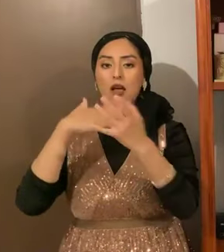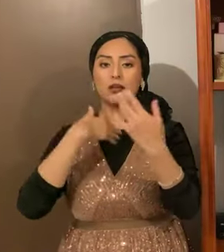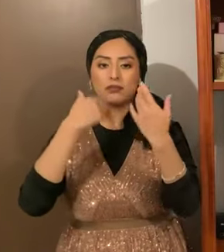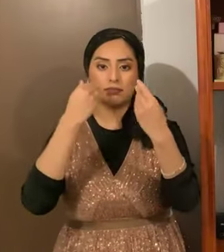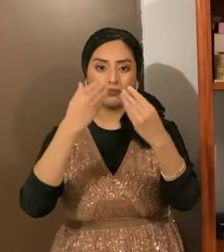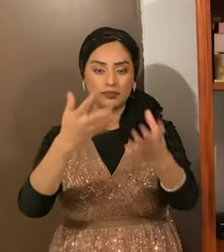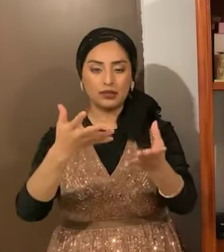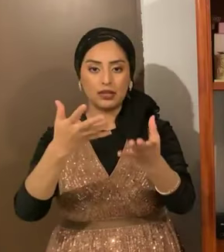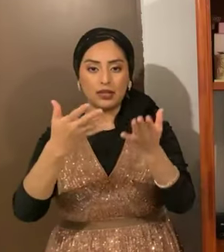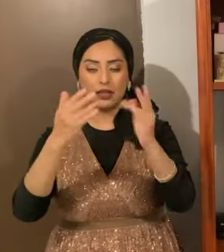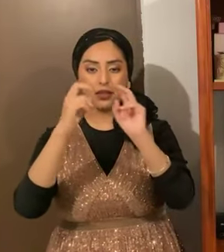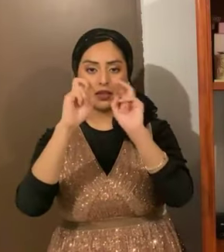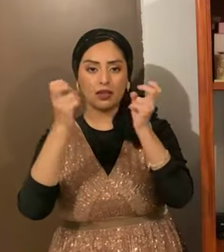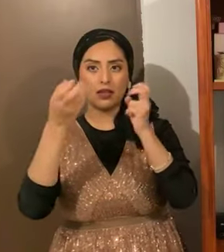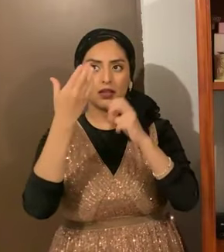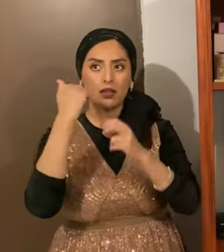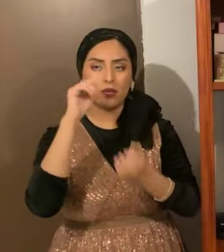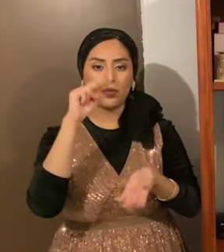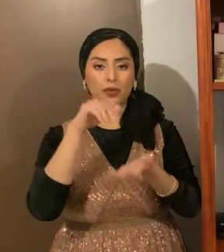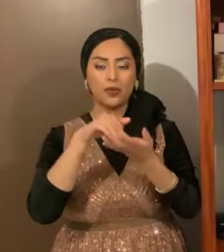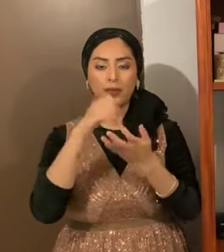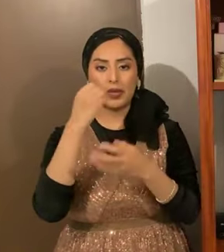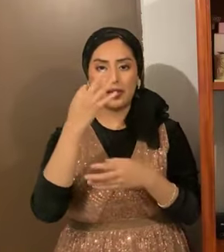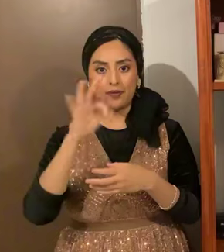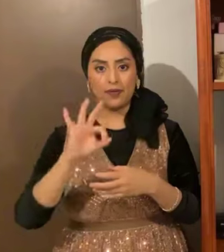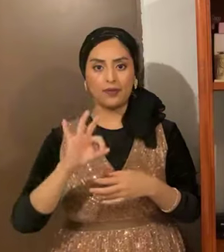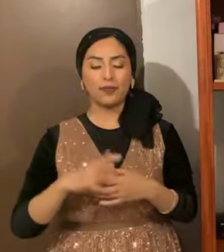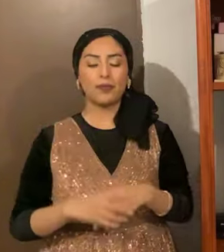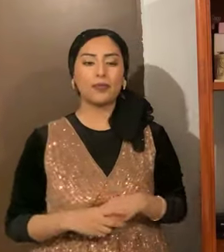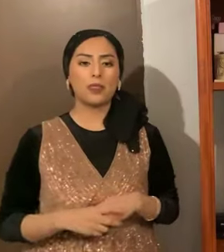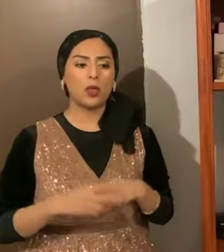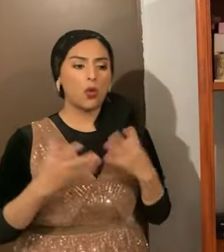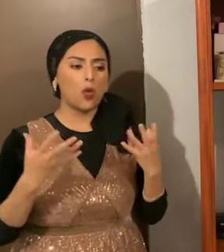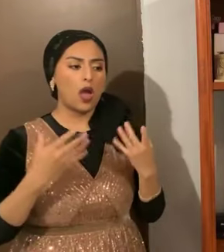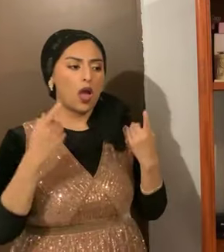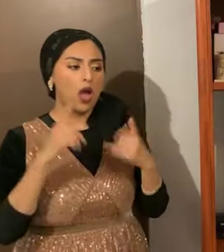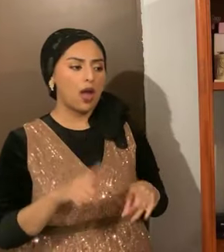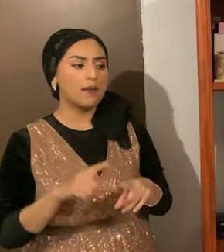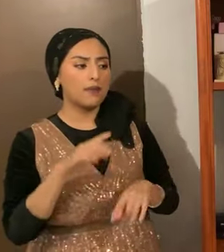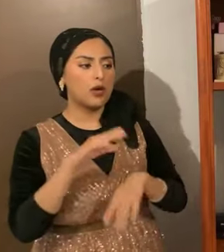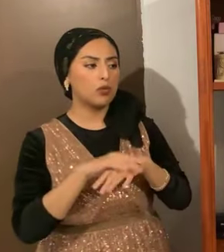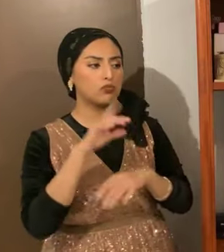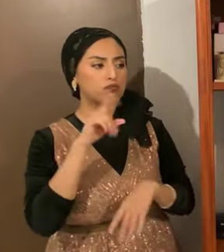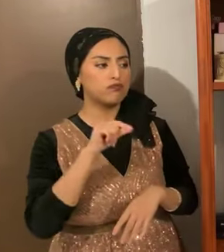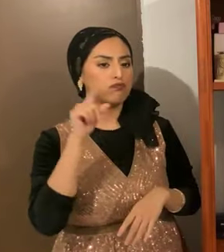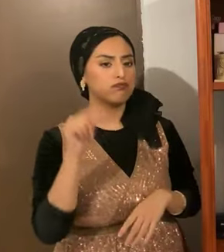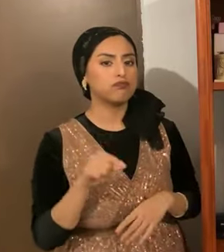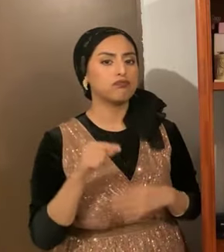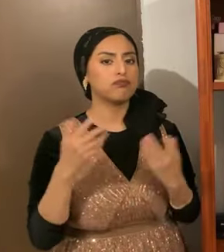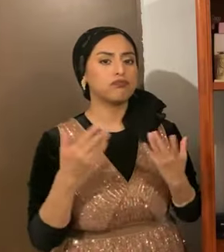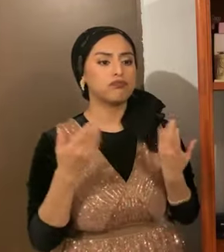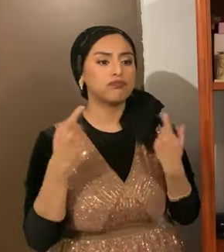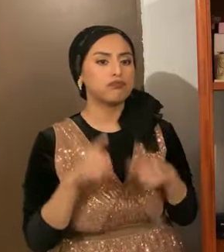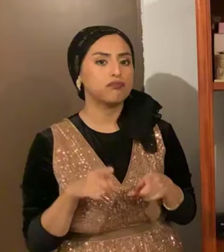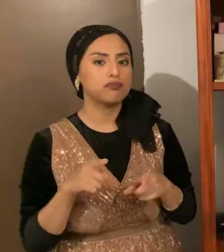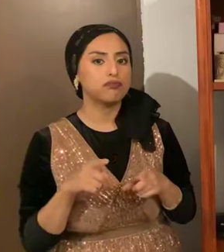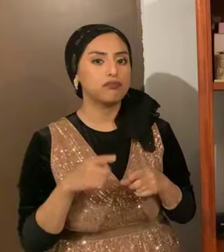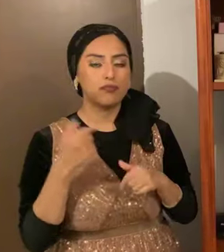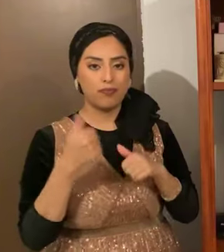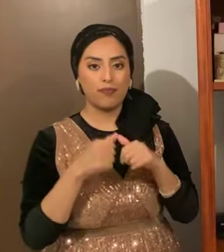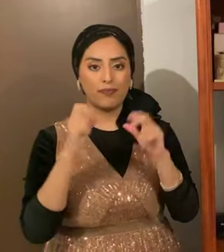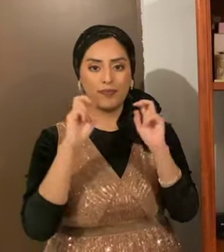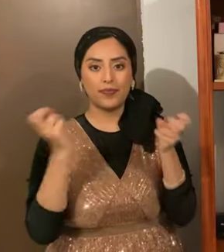anuncié en un tema que hice en el 2019. ¿Qué pasará en el año 2020?